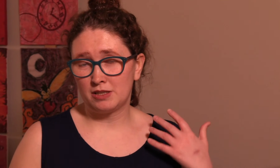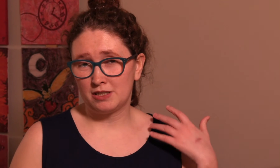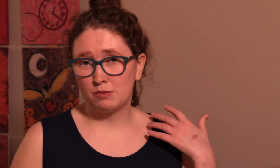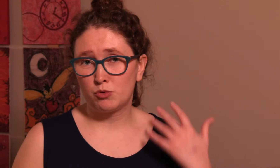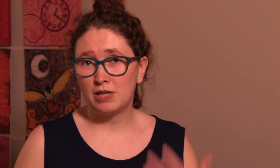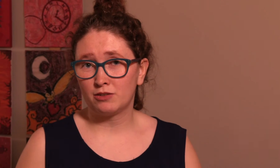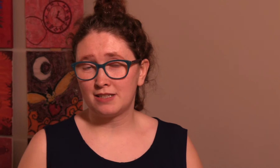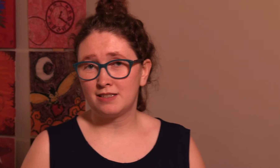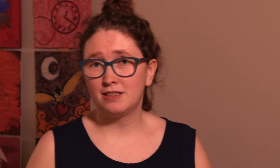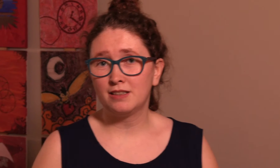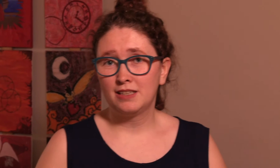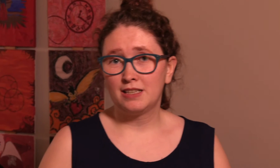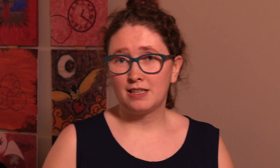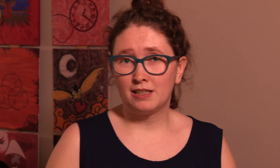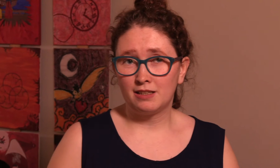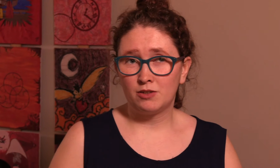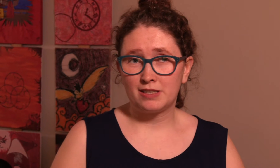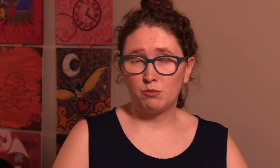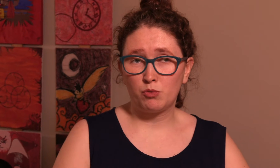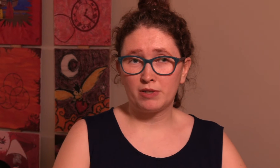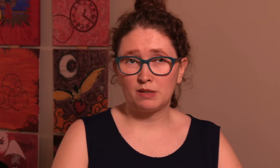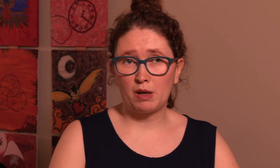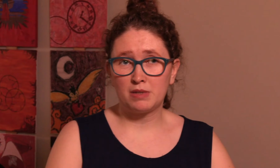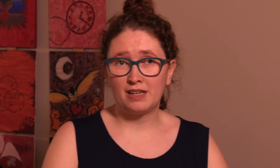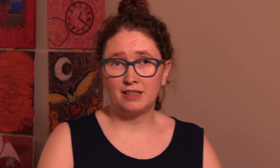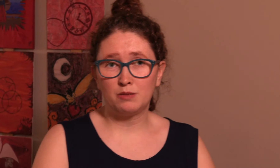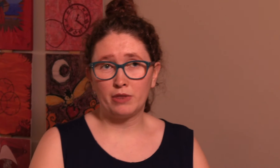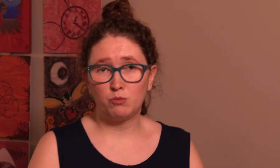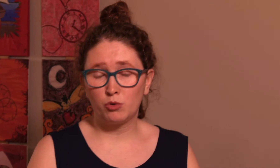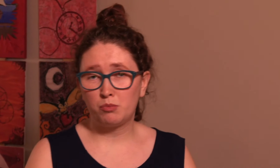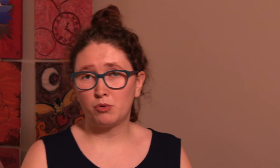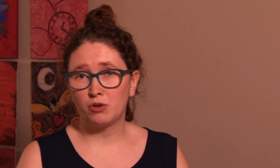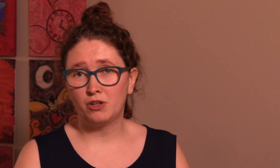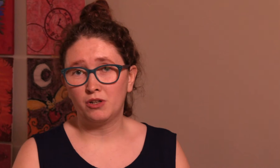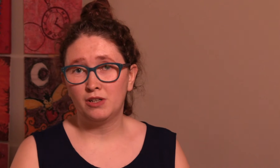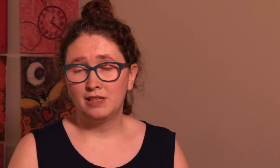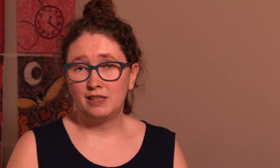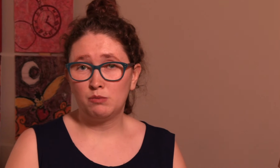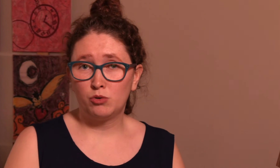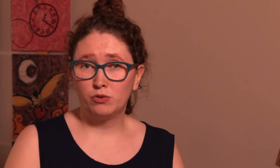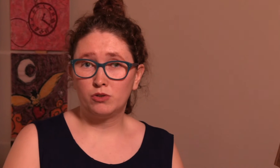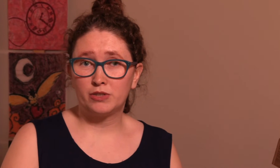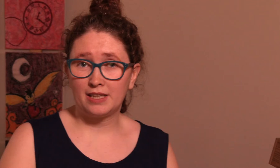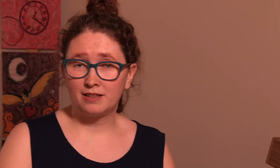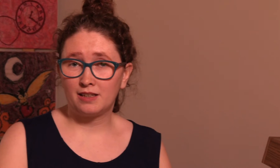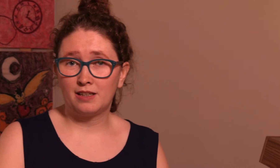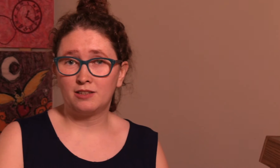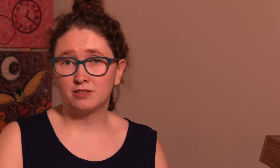'aime beaucoup la langue des signes et le slam pour moi, permet d'allier mon amour pour les mots, le théâtre et la langue